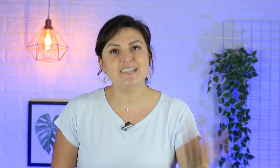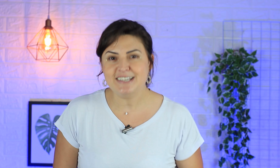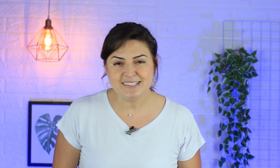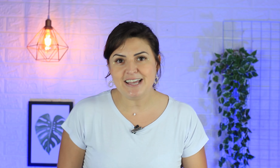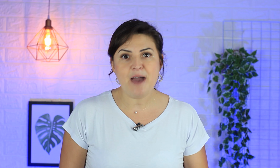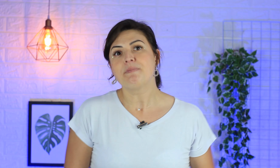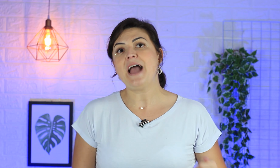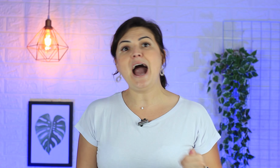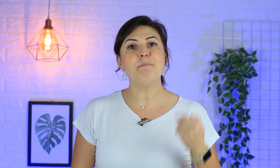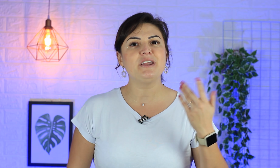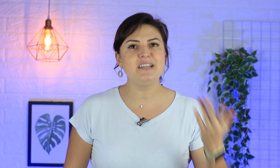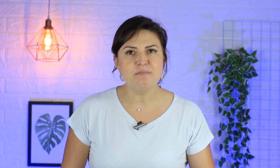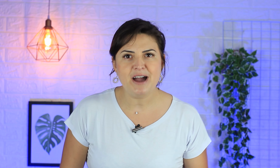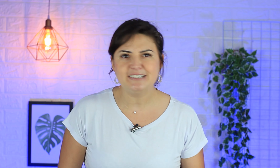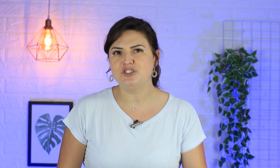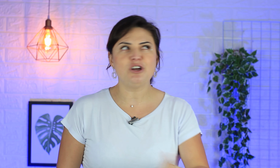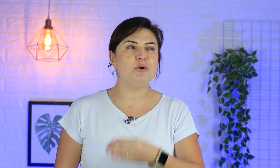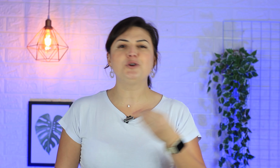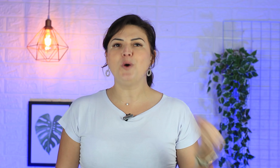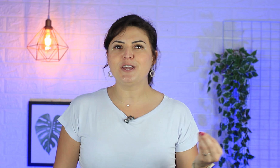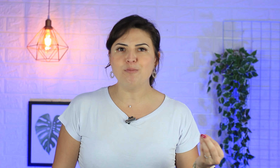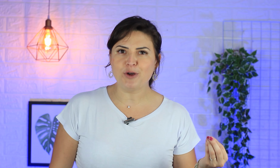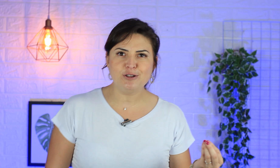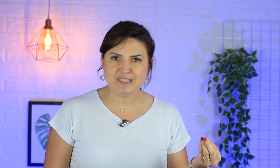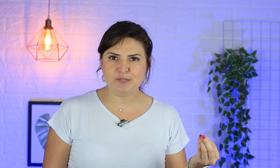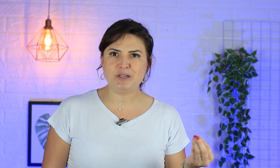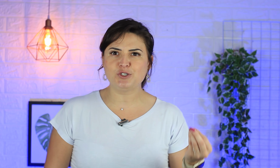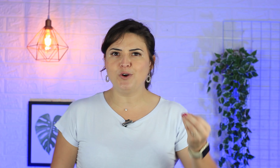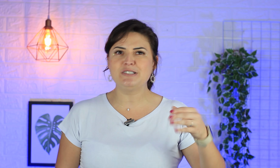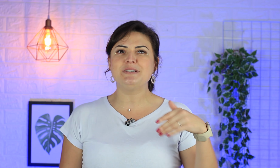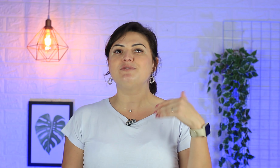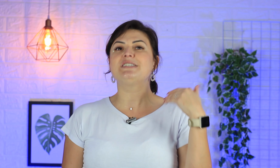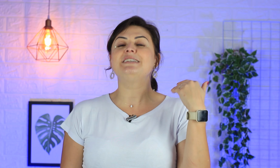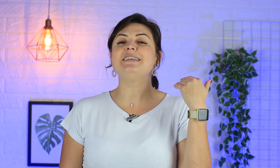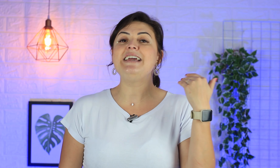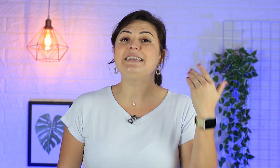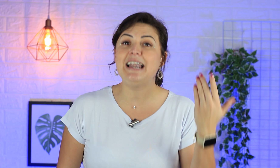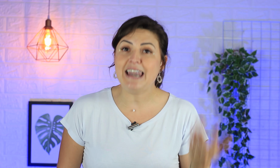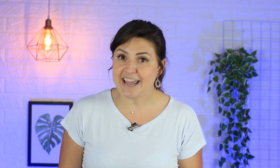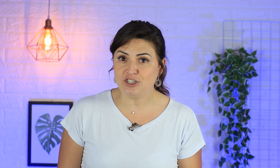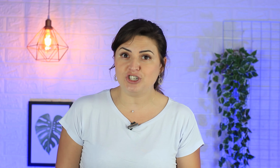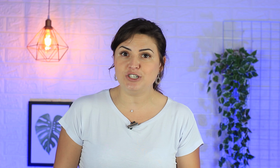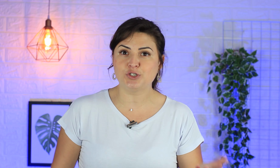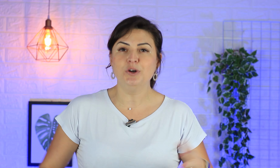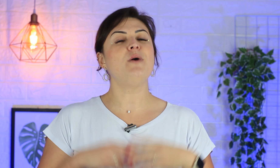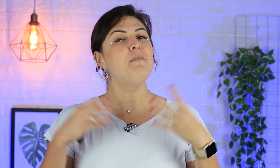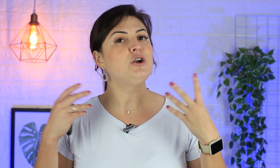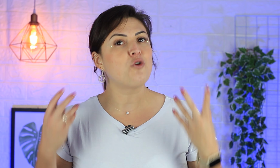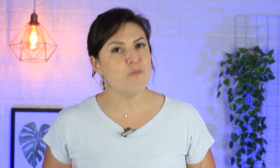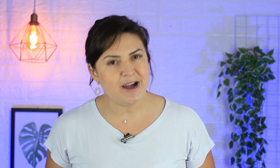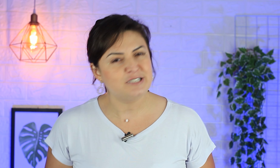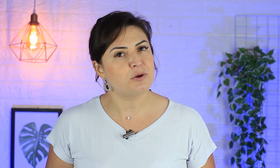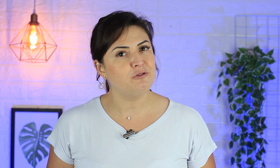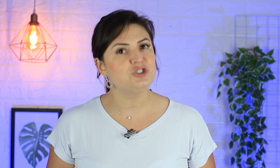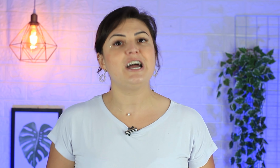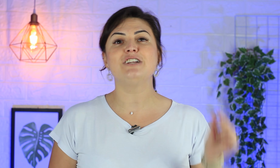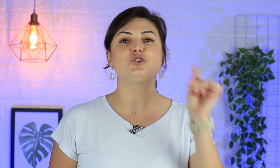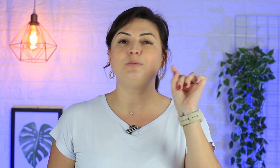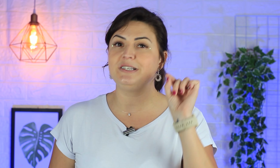você quiser aprender mais, a gente abordou aqui um pouquinho das expressões, mas se você quiser ir além disso, eu abordo com mais profundidade sobre